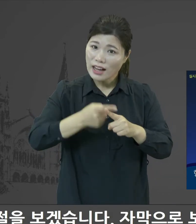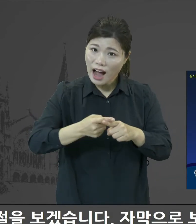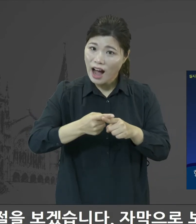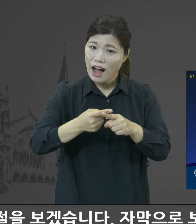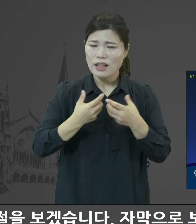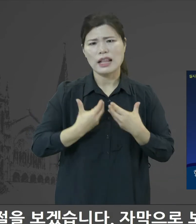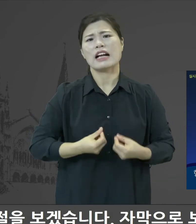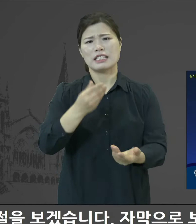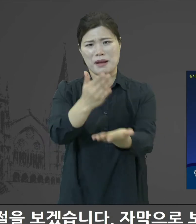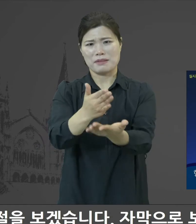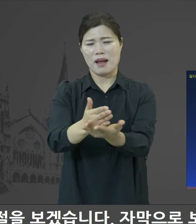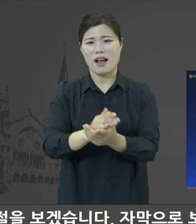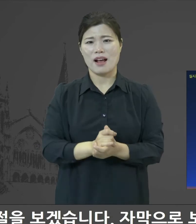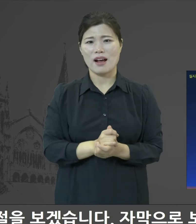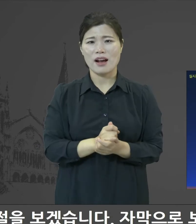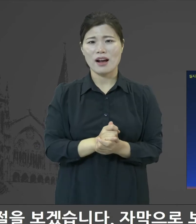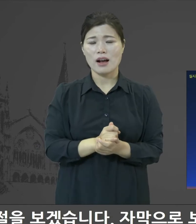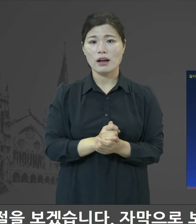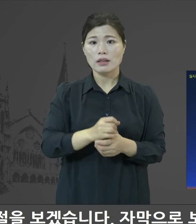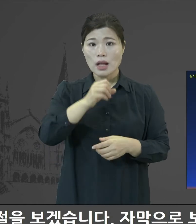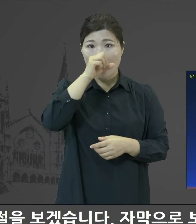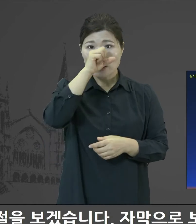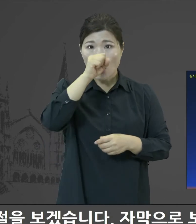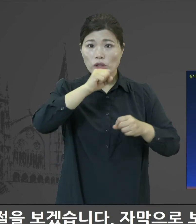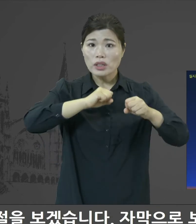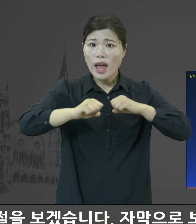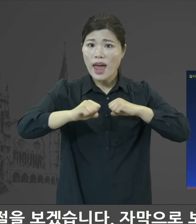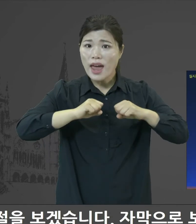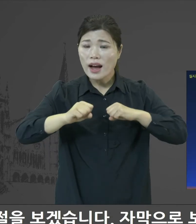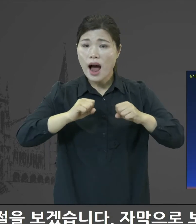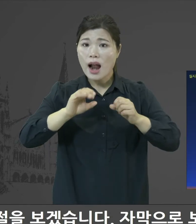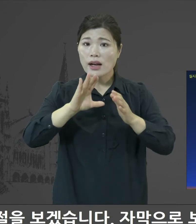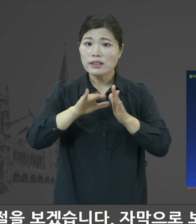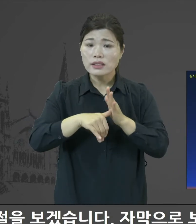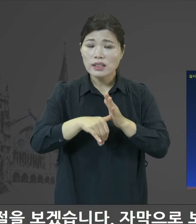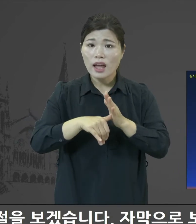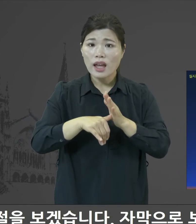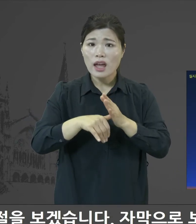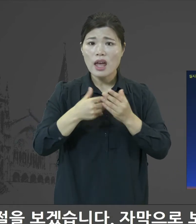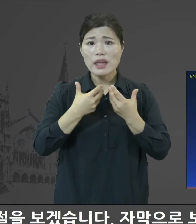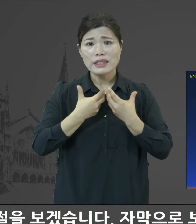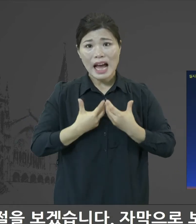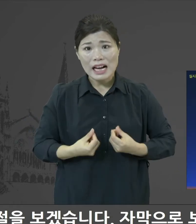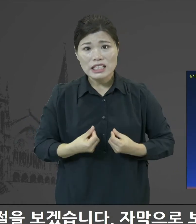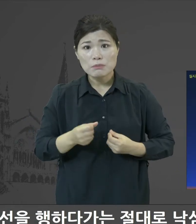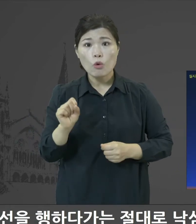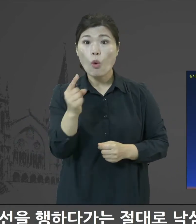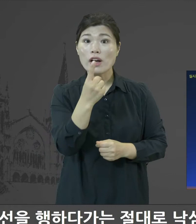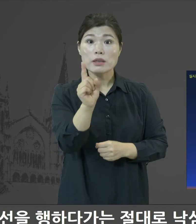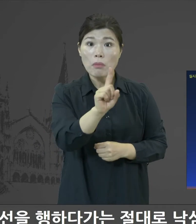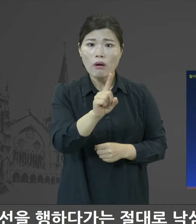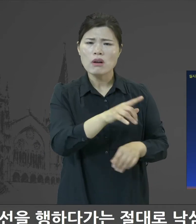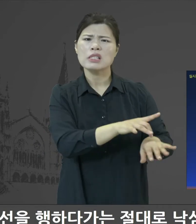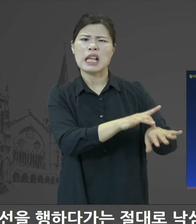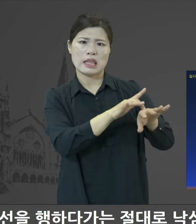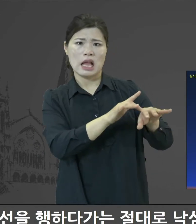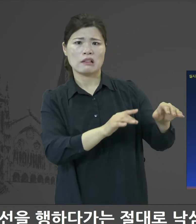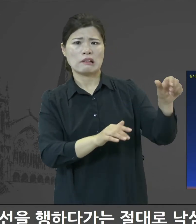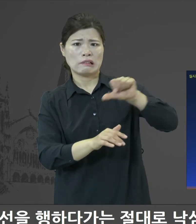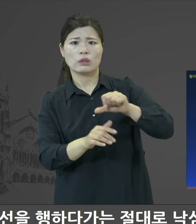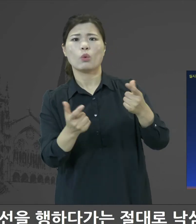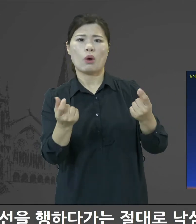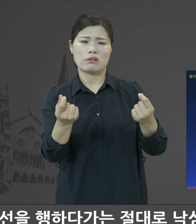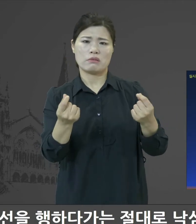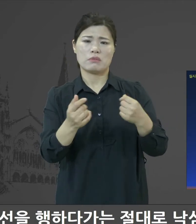겁니다. 선을 행하는 중에 낙심하게 만드는 그 원인은 사단이거든요.